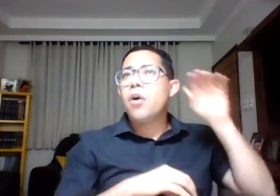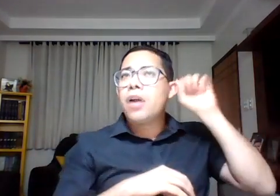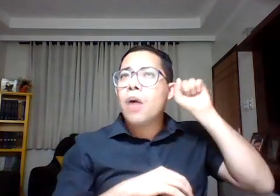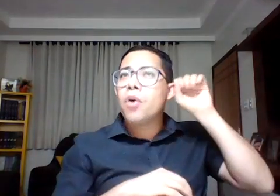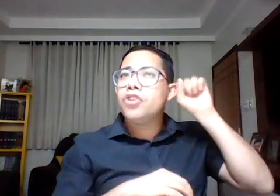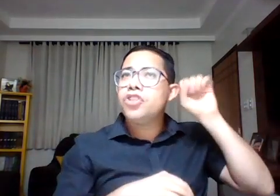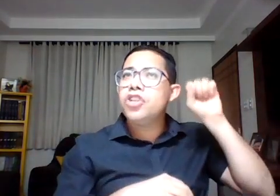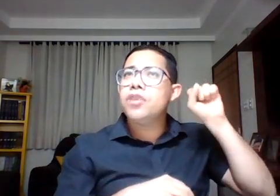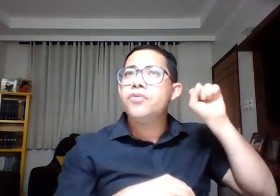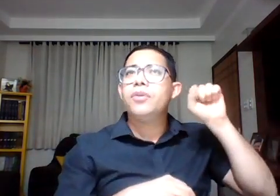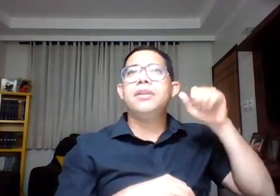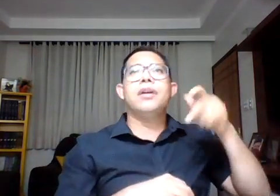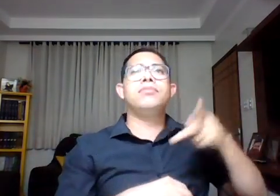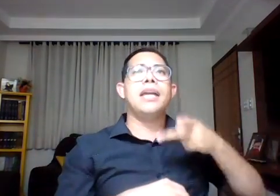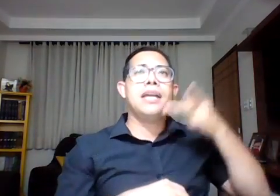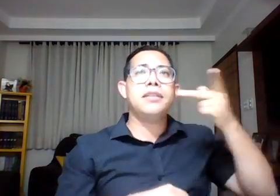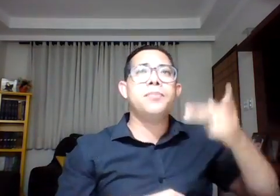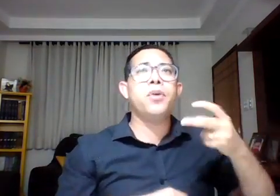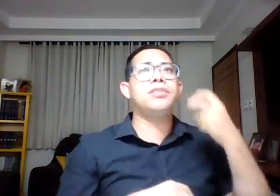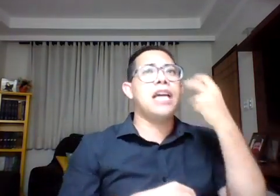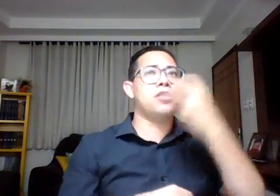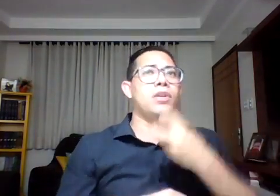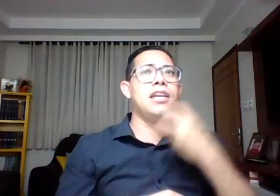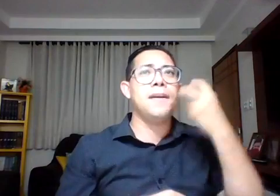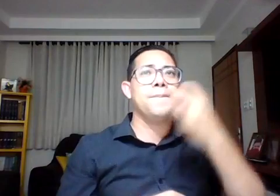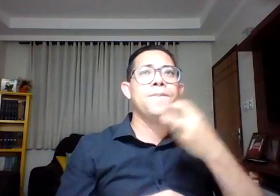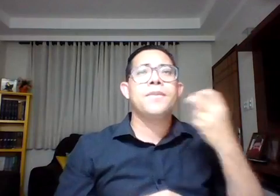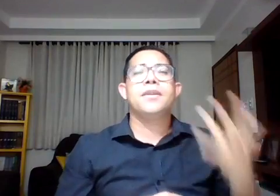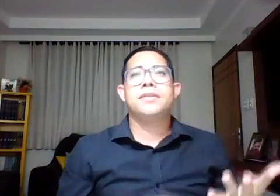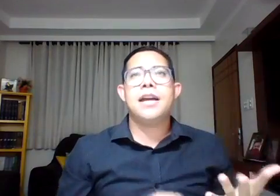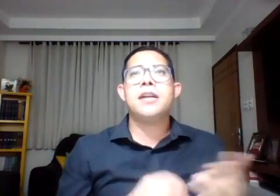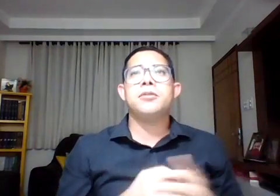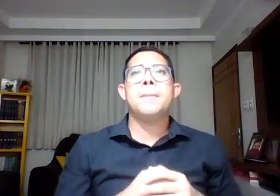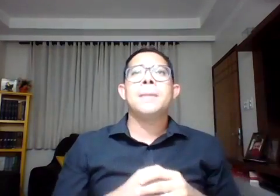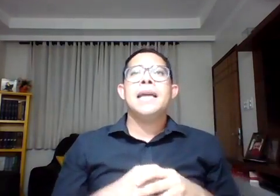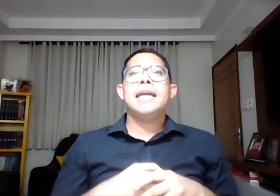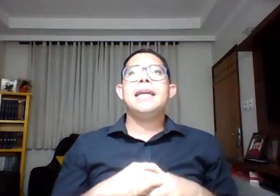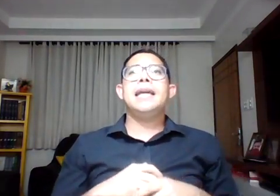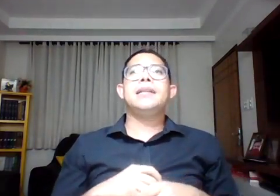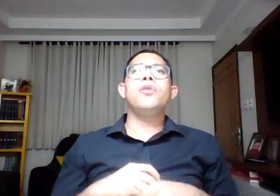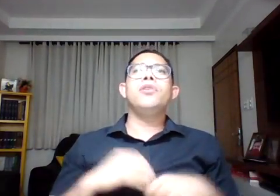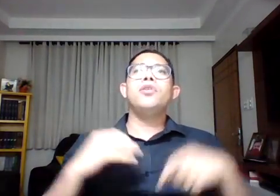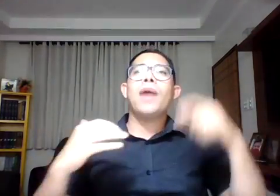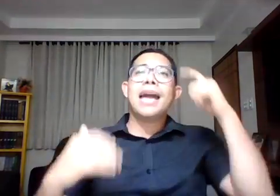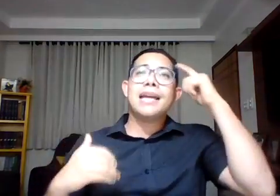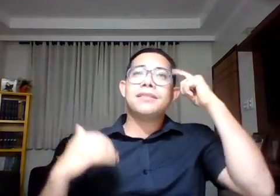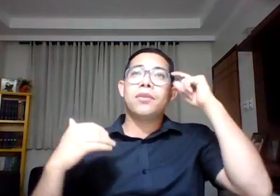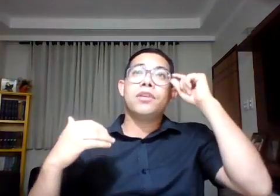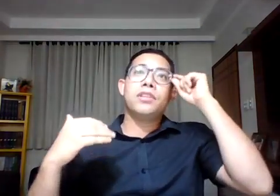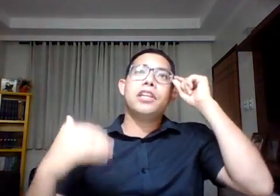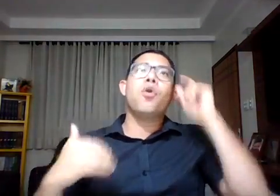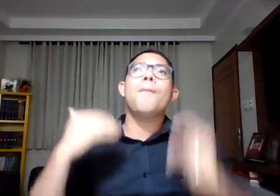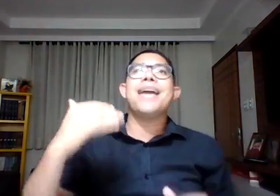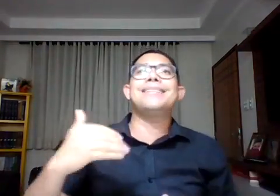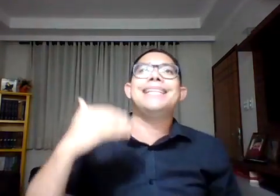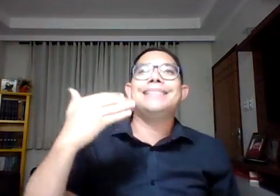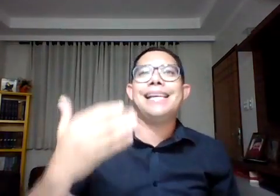oral auditivo. Então tem esse processo aqui, certo? E então não é a questão que você começa a